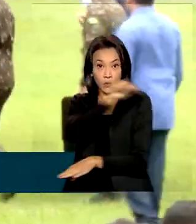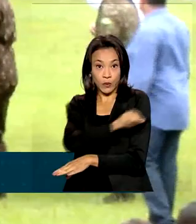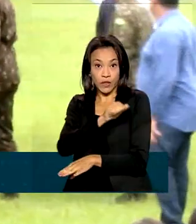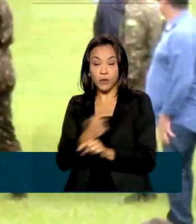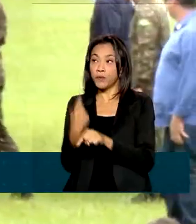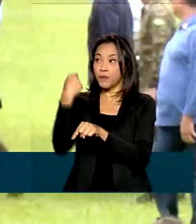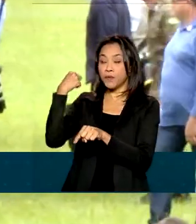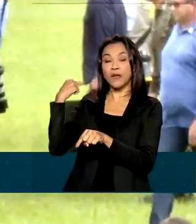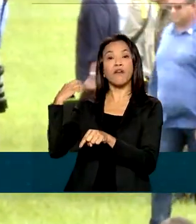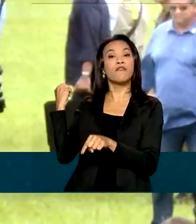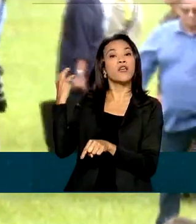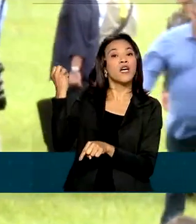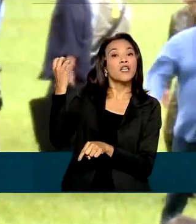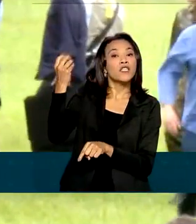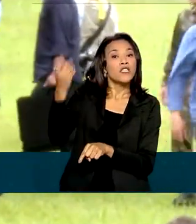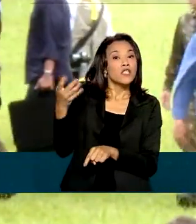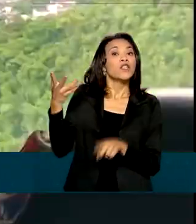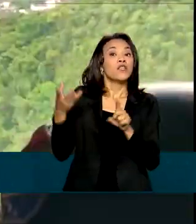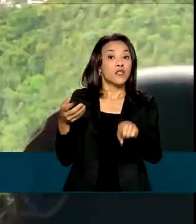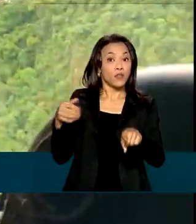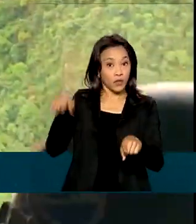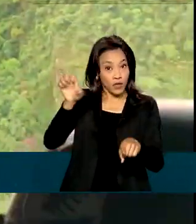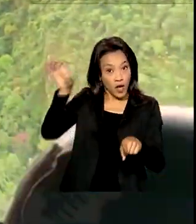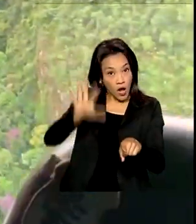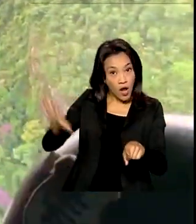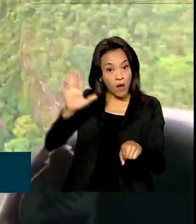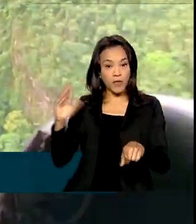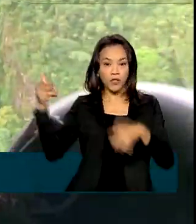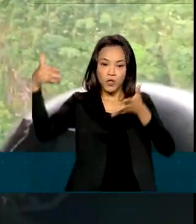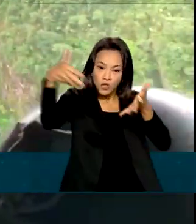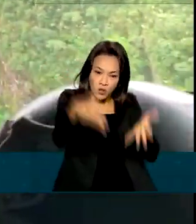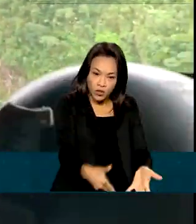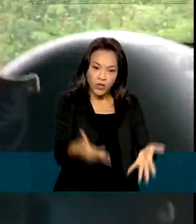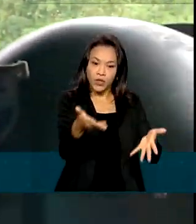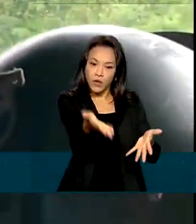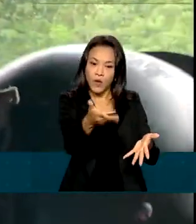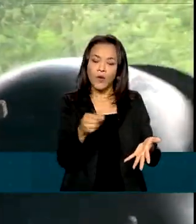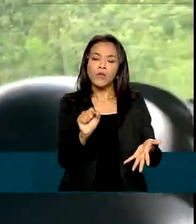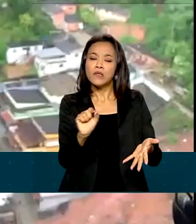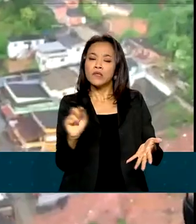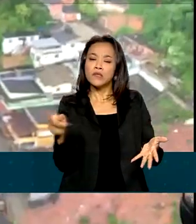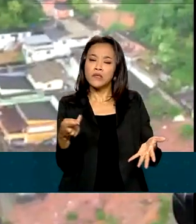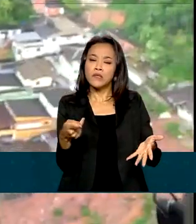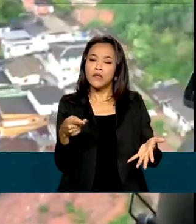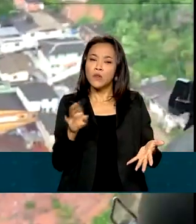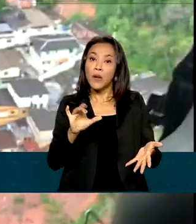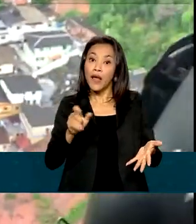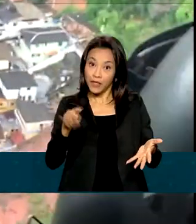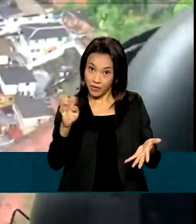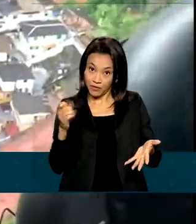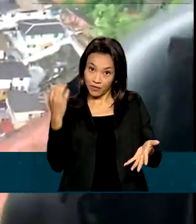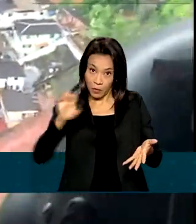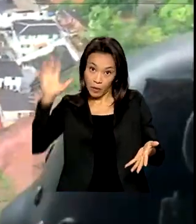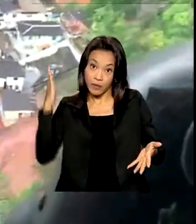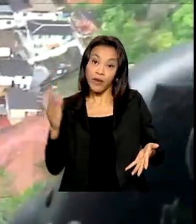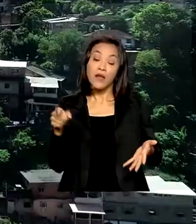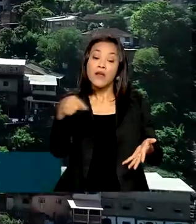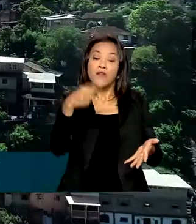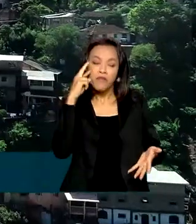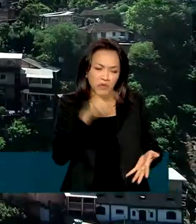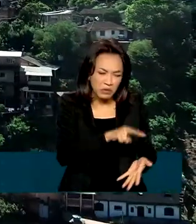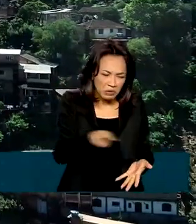ao leste europeu, o presidente Bolsonaro sobrevoou de helicóptero as áreas atingidas, após observar do alto os